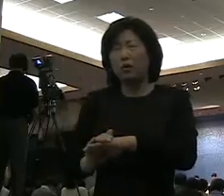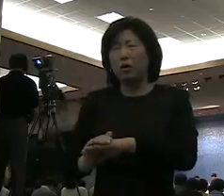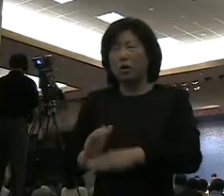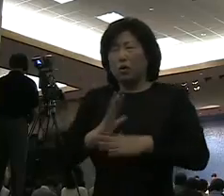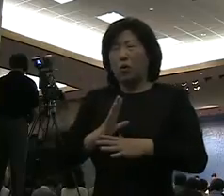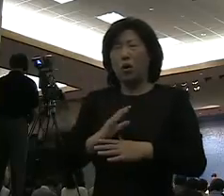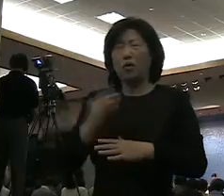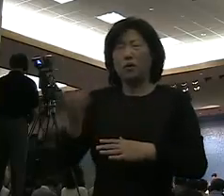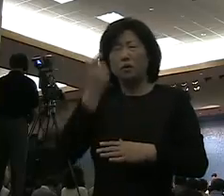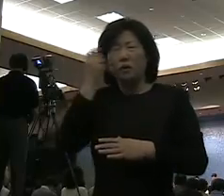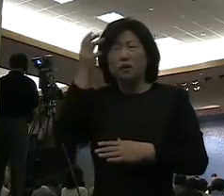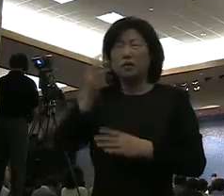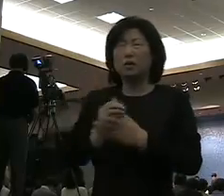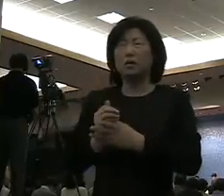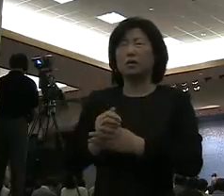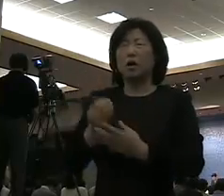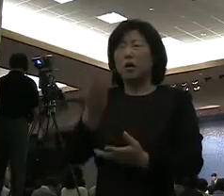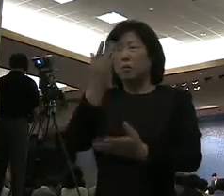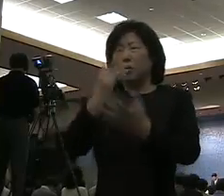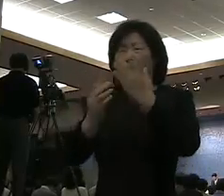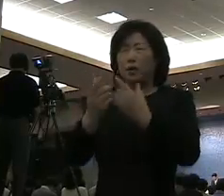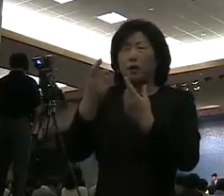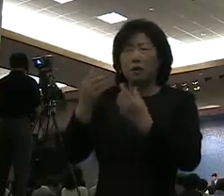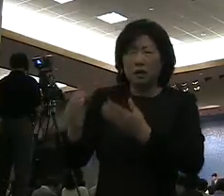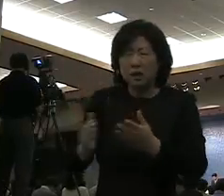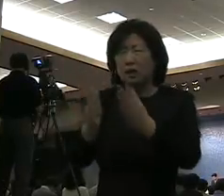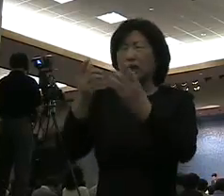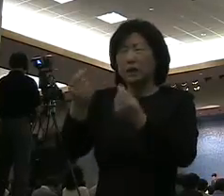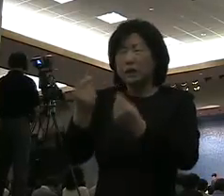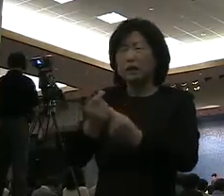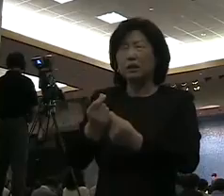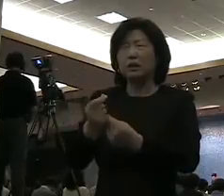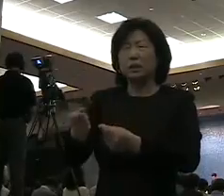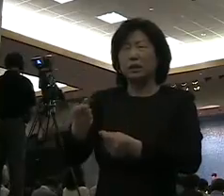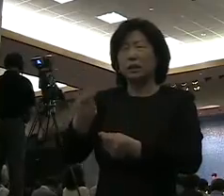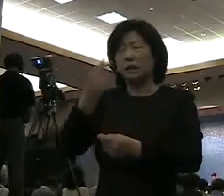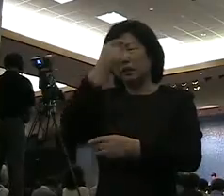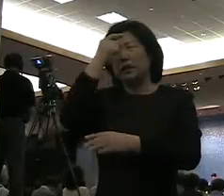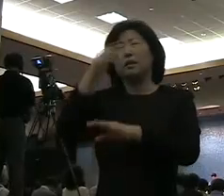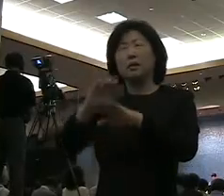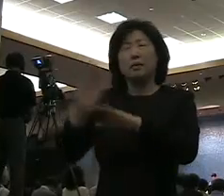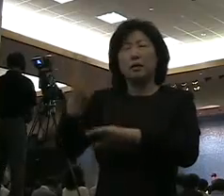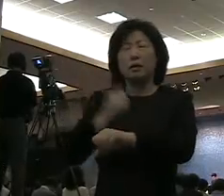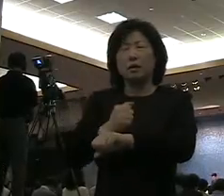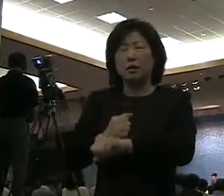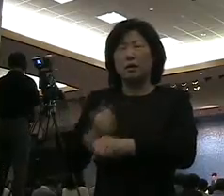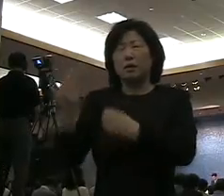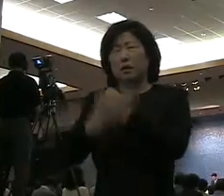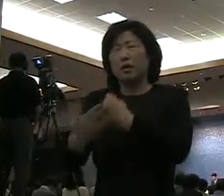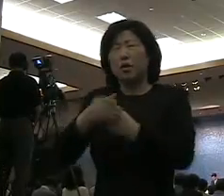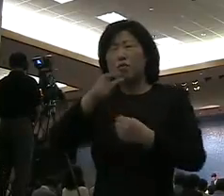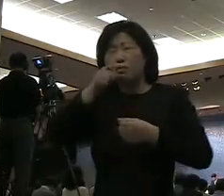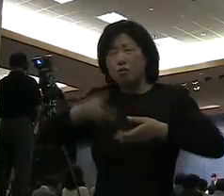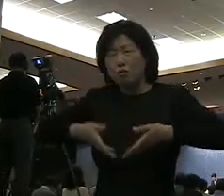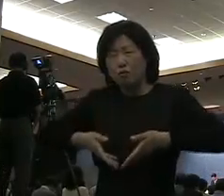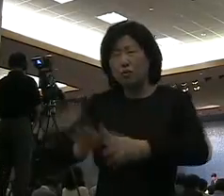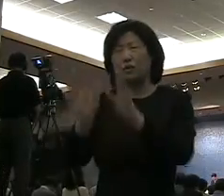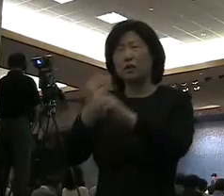신드롬이 불길같이 타오르는 현장이 되게 하옵소서. 갈급하고 메마른 심령 위에 은혜의 물고가 터지고 나가게